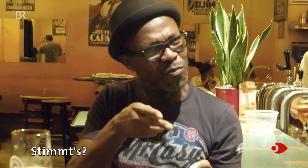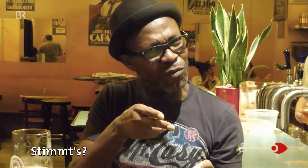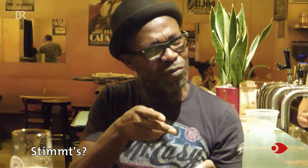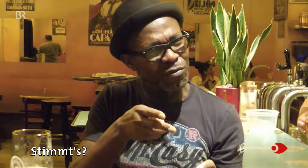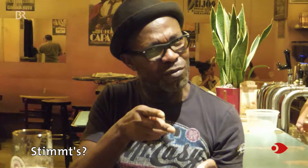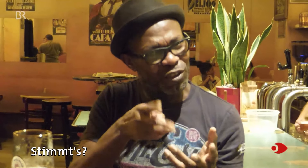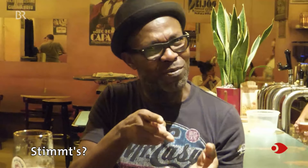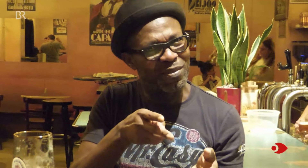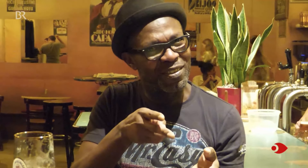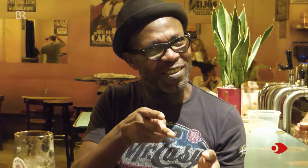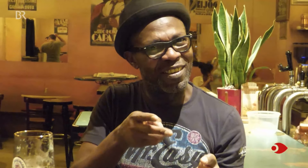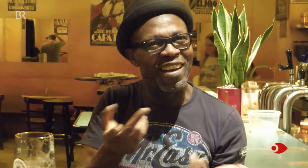Stimmt's?